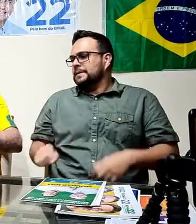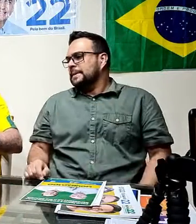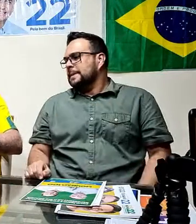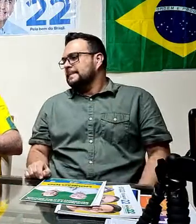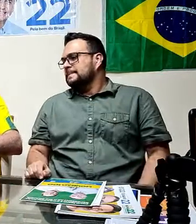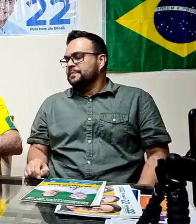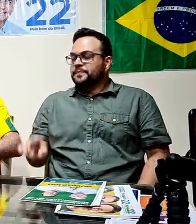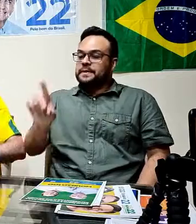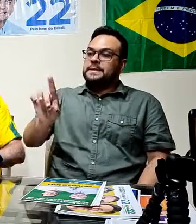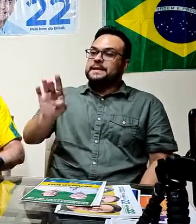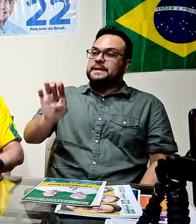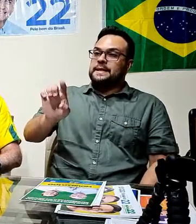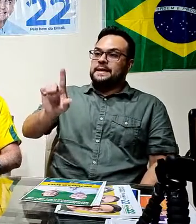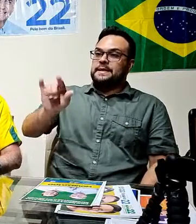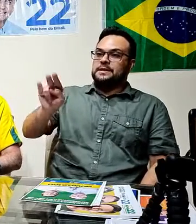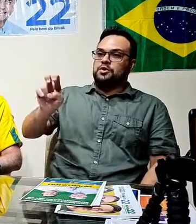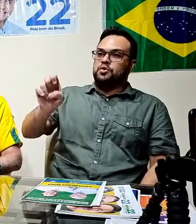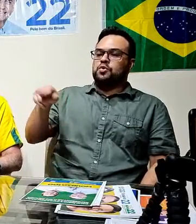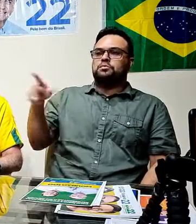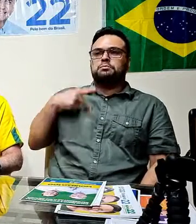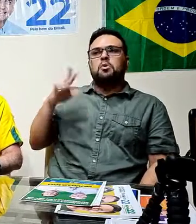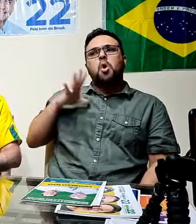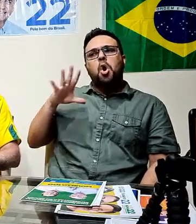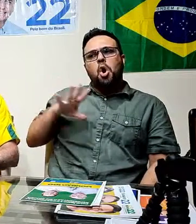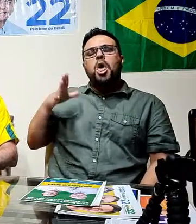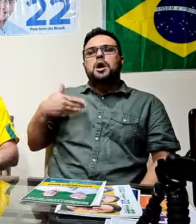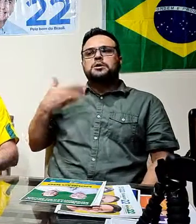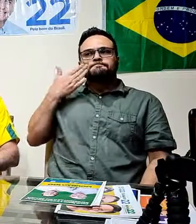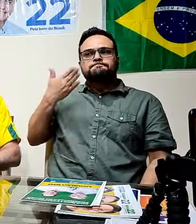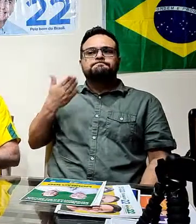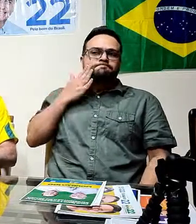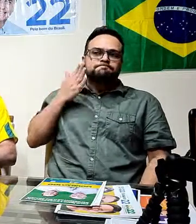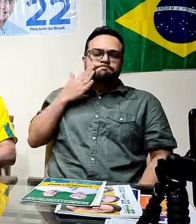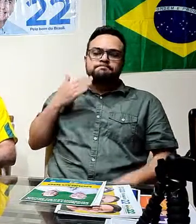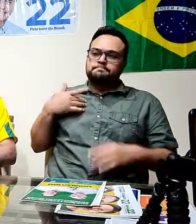E o Deilson aí está com a cara e a coragem disputando a eleição.